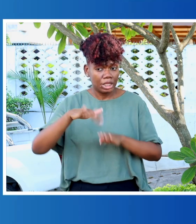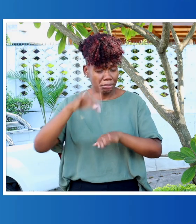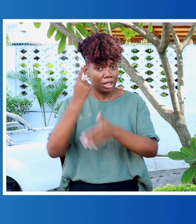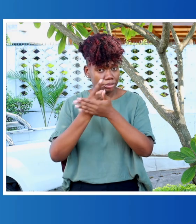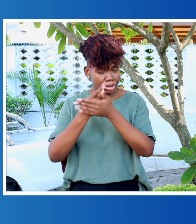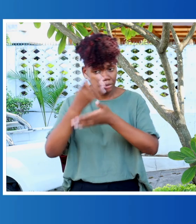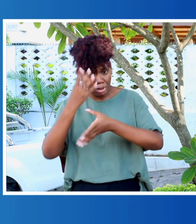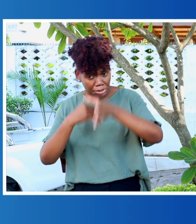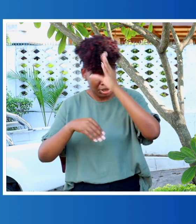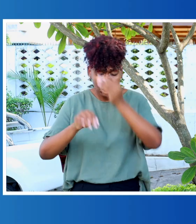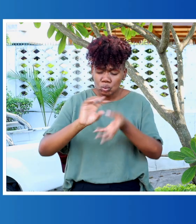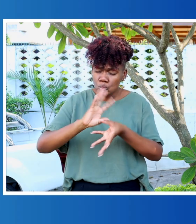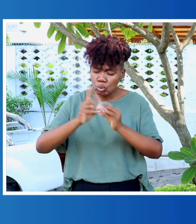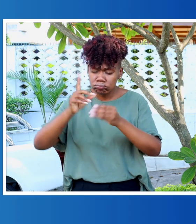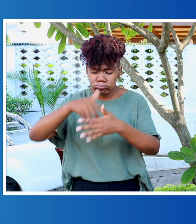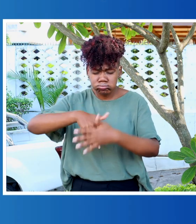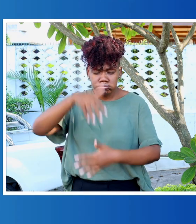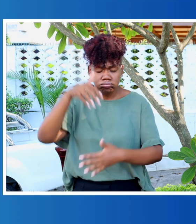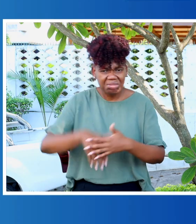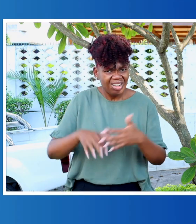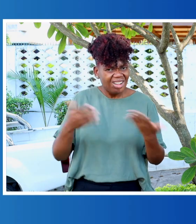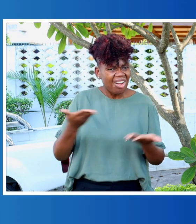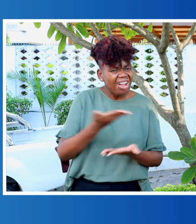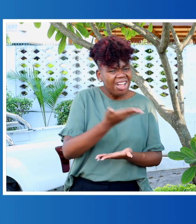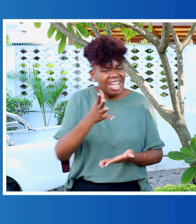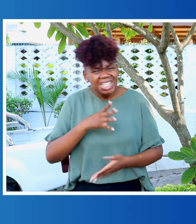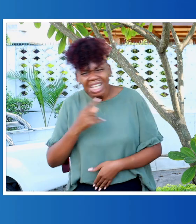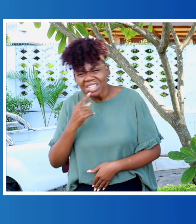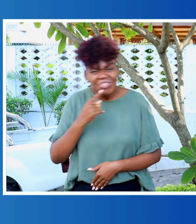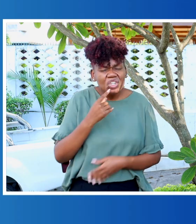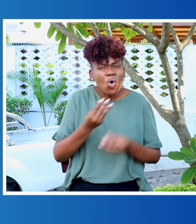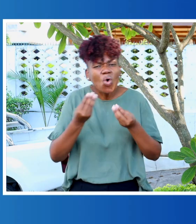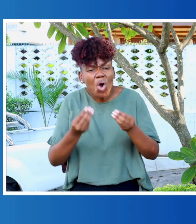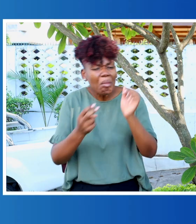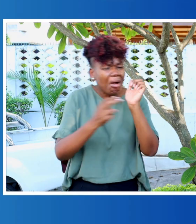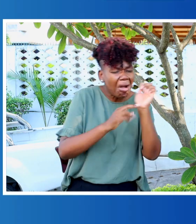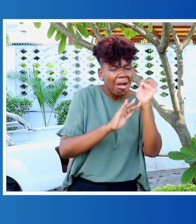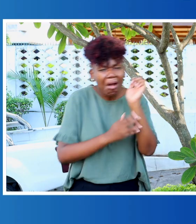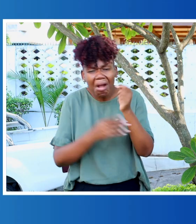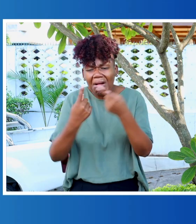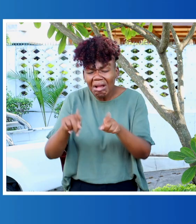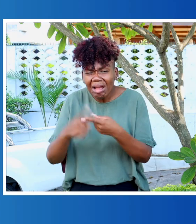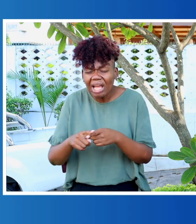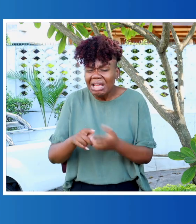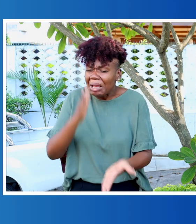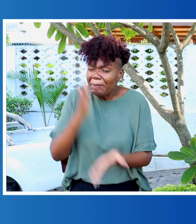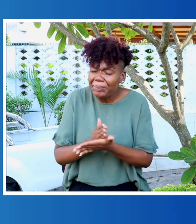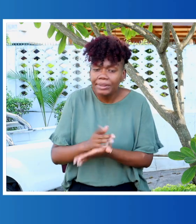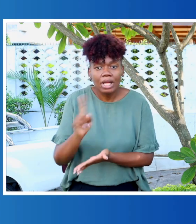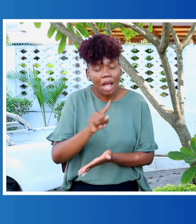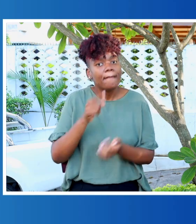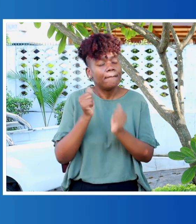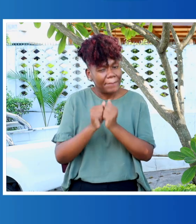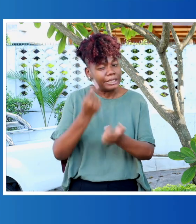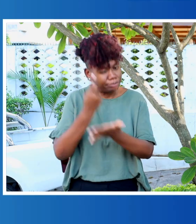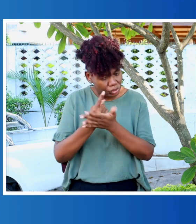tema, numa altura em que ainda persistem muitos mitos. Partilhamos também histórias de jovens autistas cujo diagnóstico